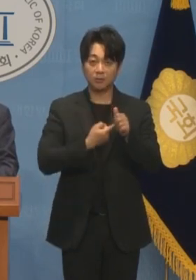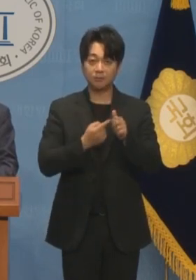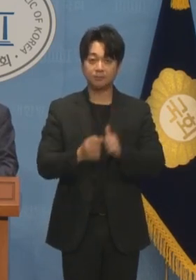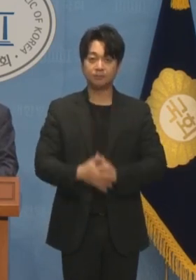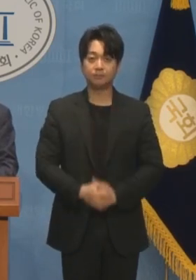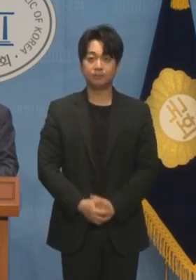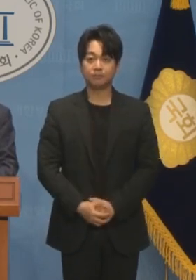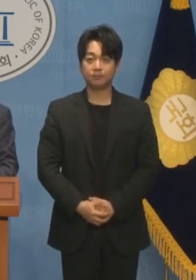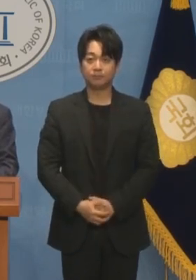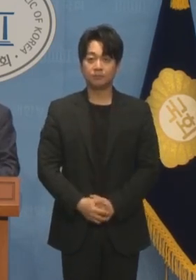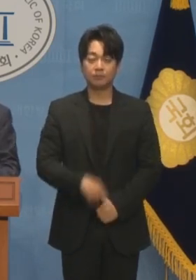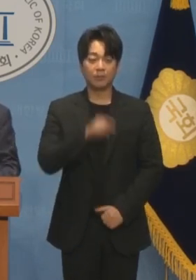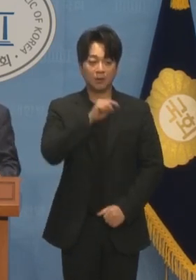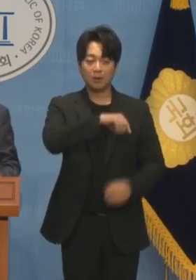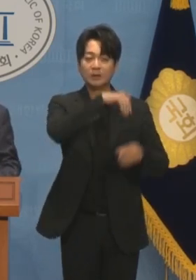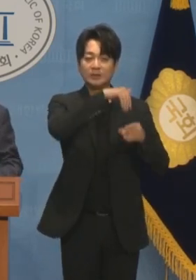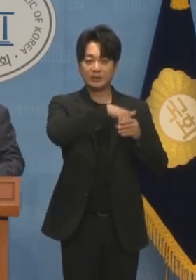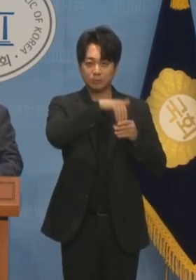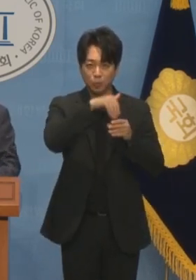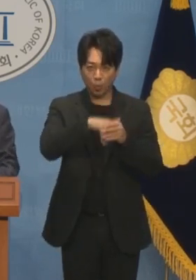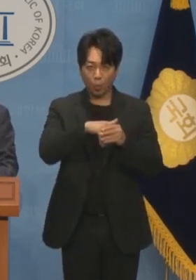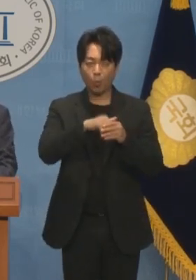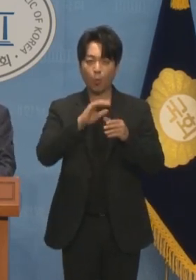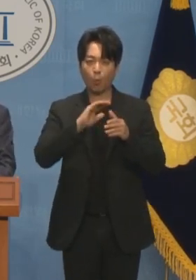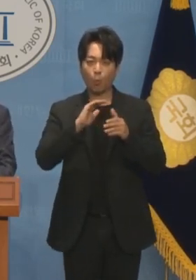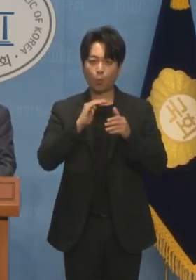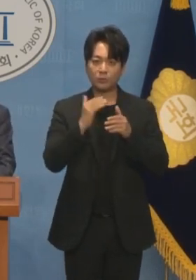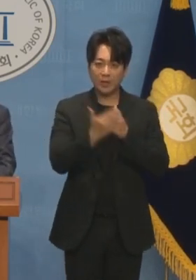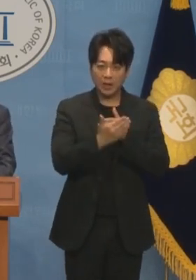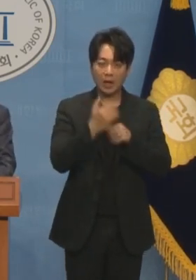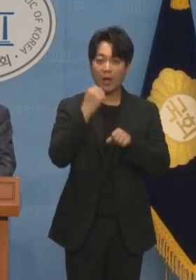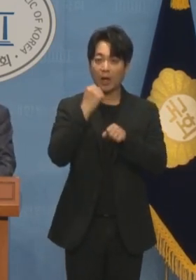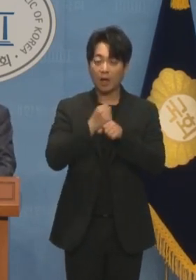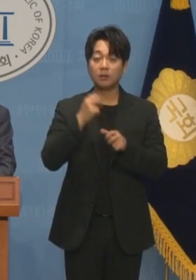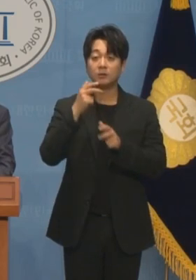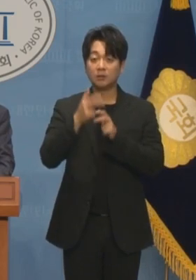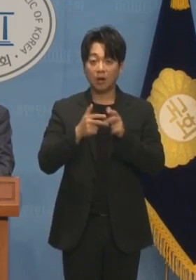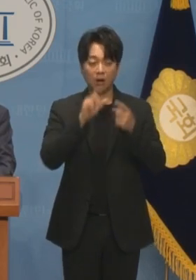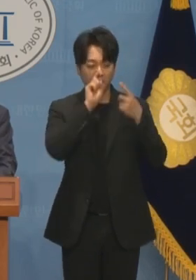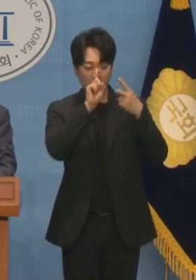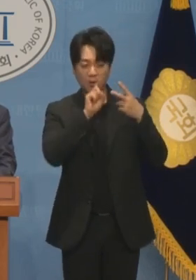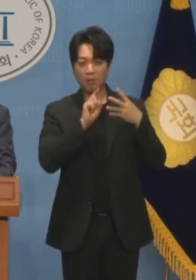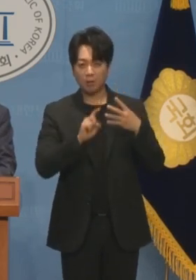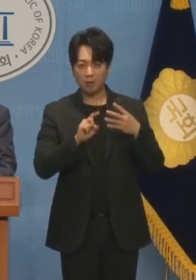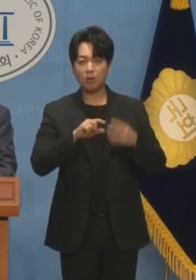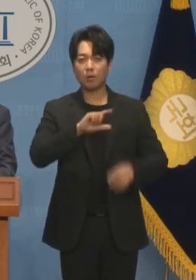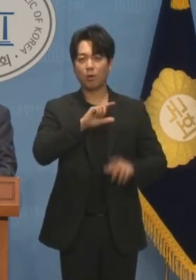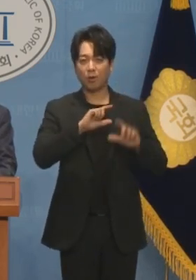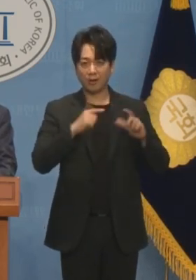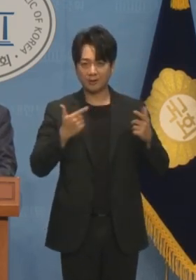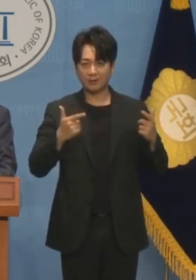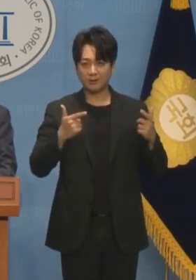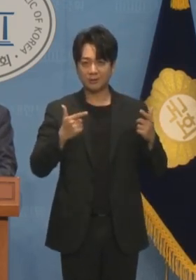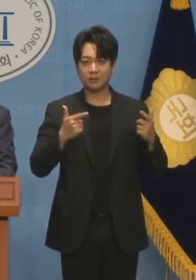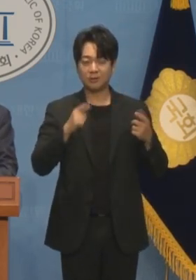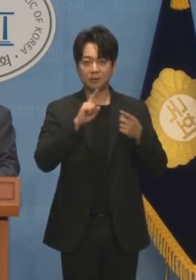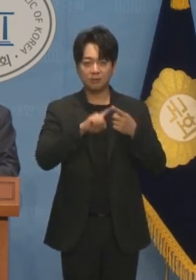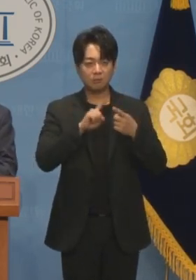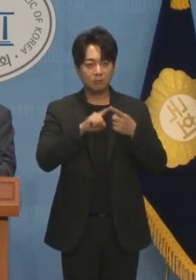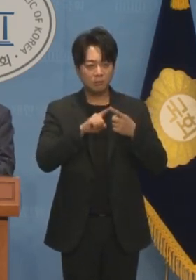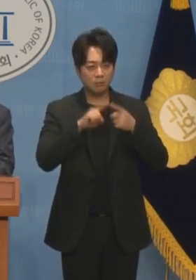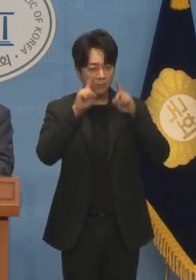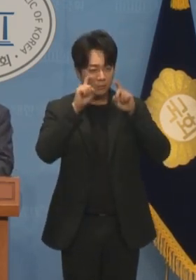흉관을 매설하고 포장하는 작업, 이런 미중유의